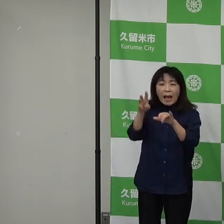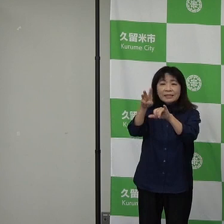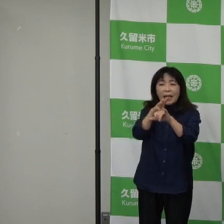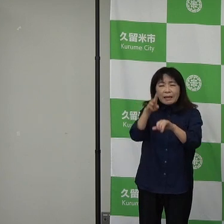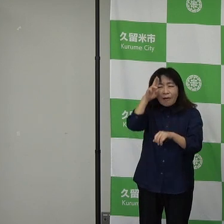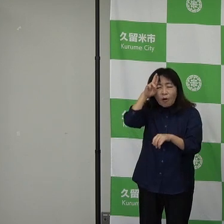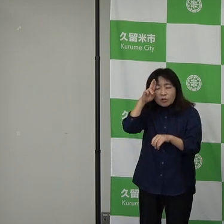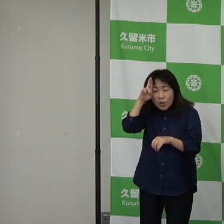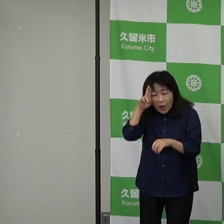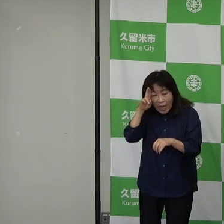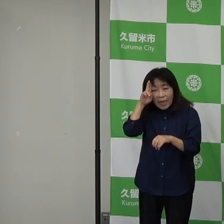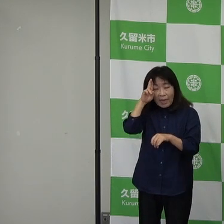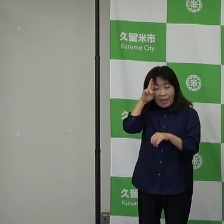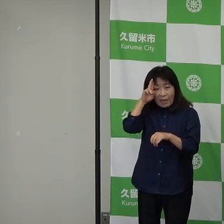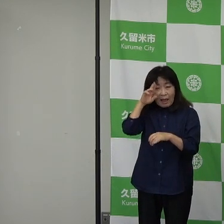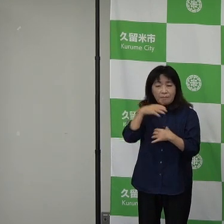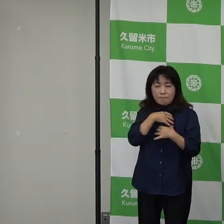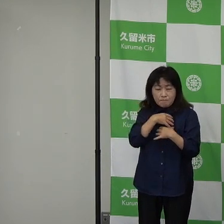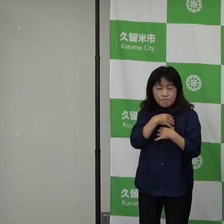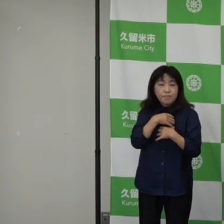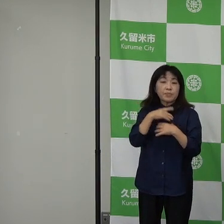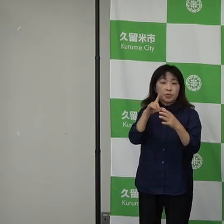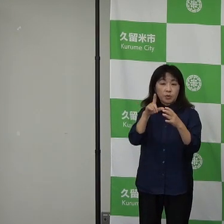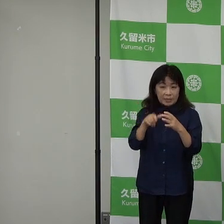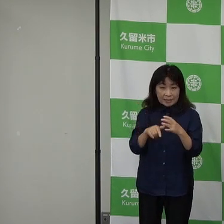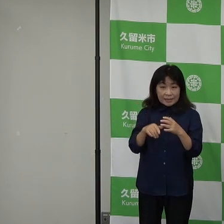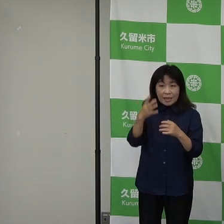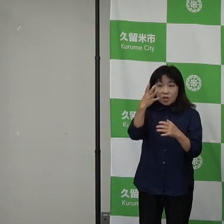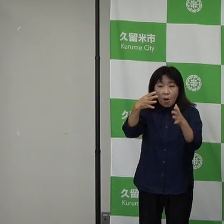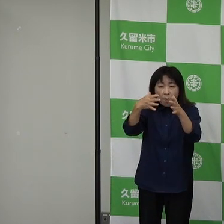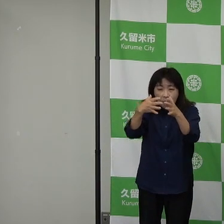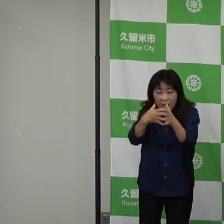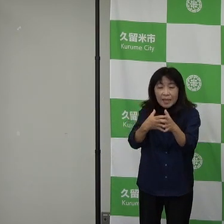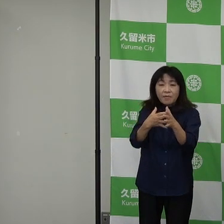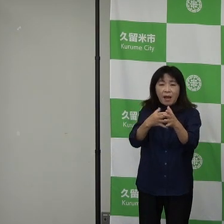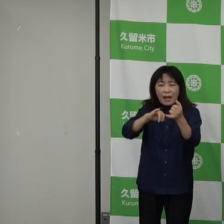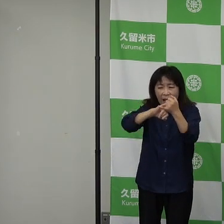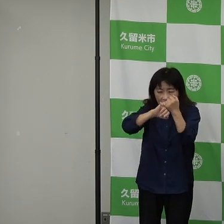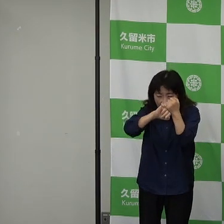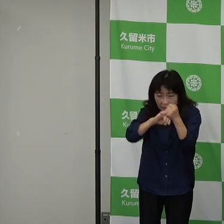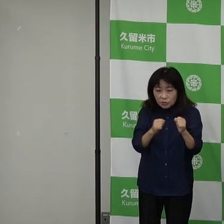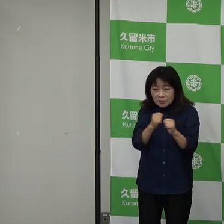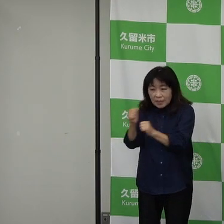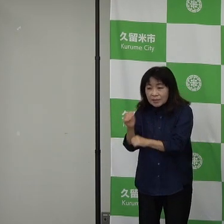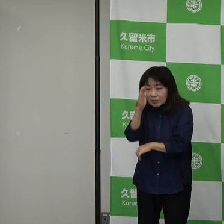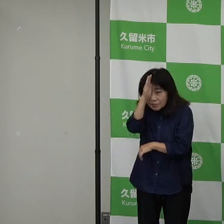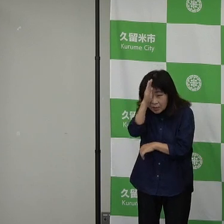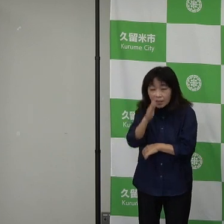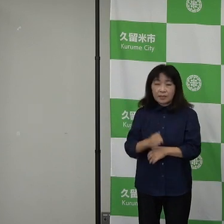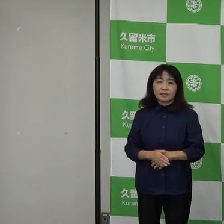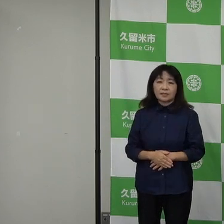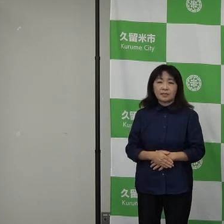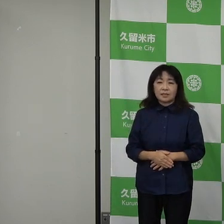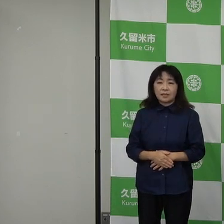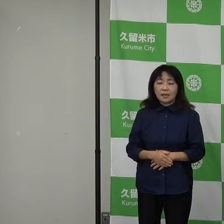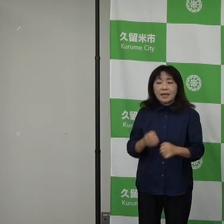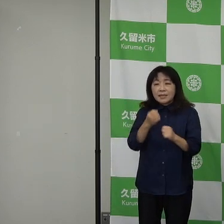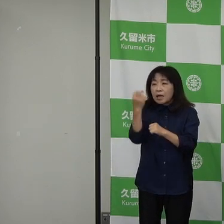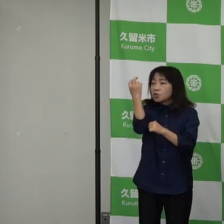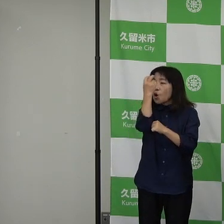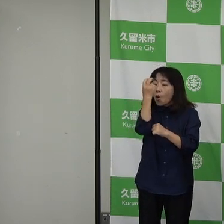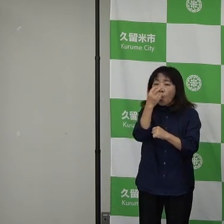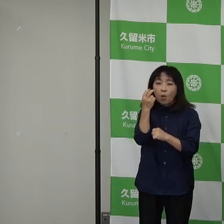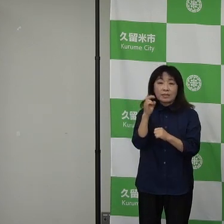まっている段階です。レベル4までには必ず避難をしてください。避難情報を確認